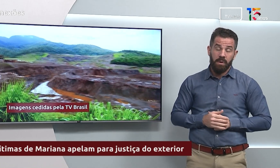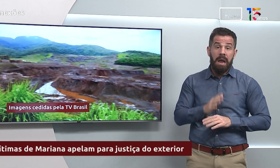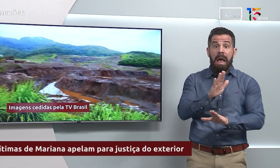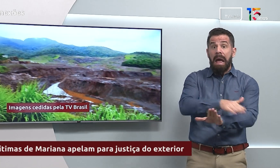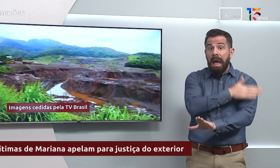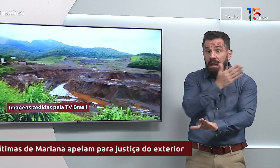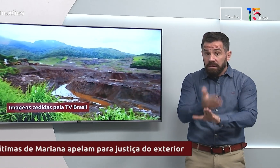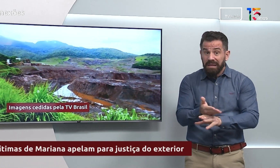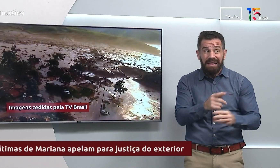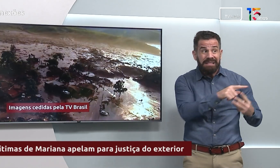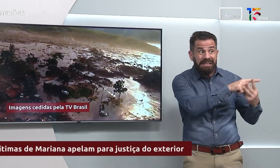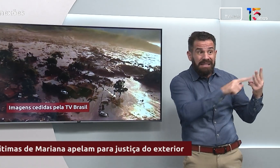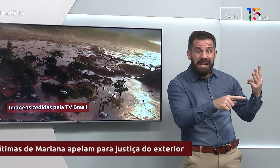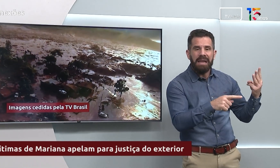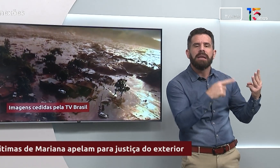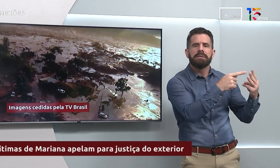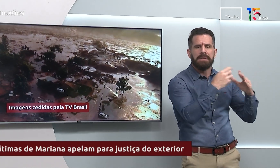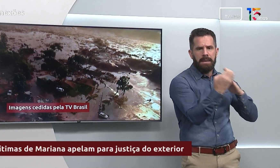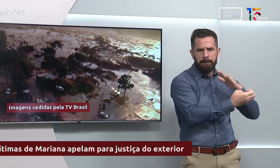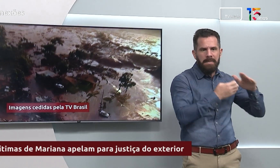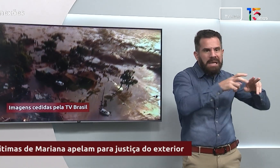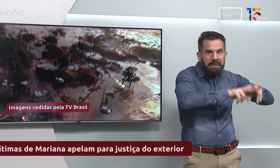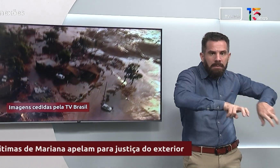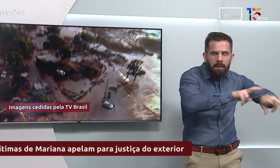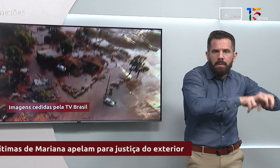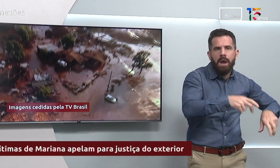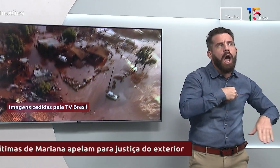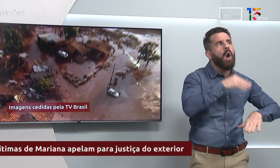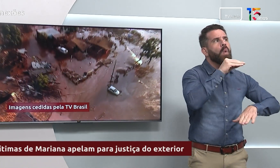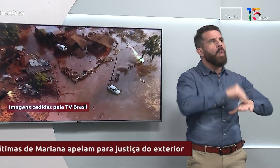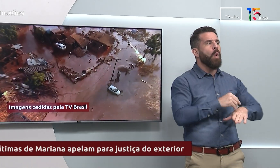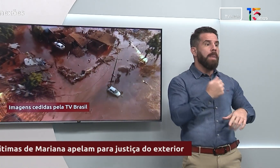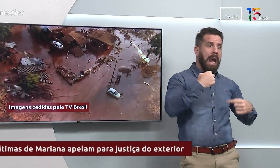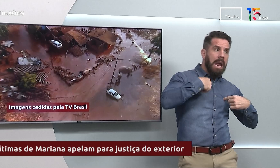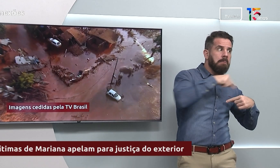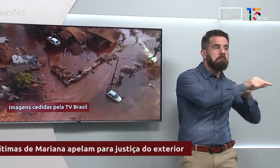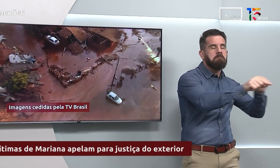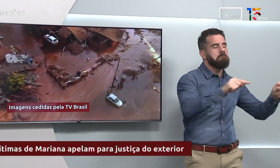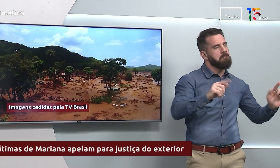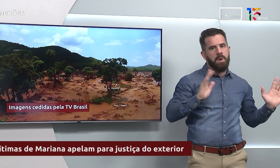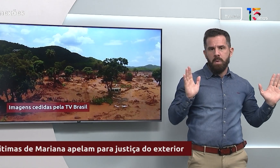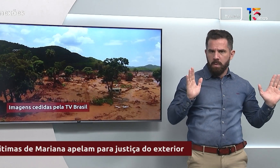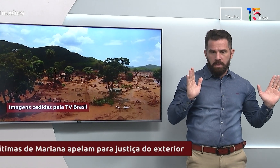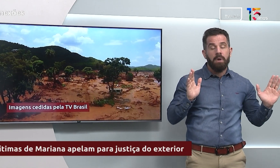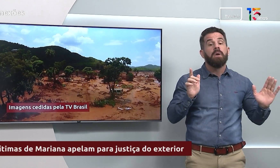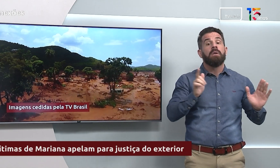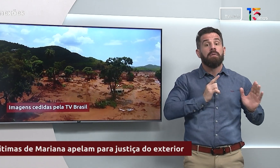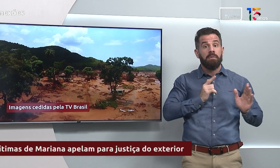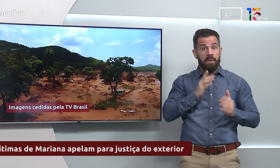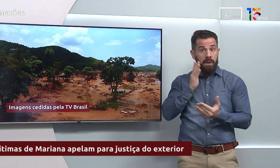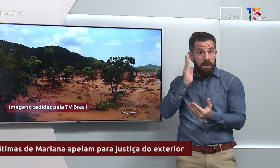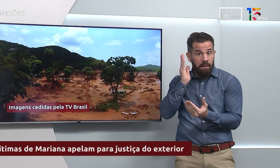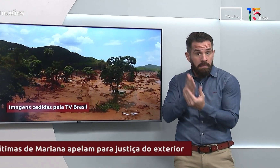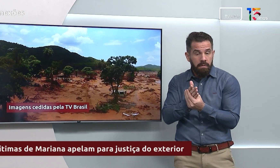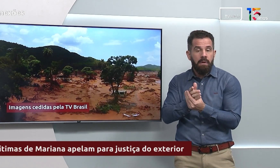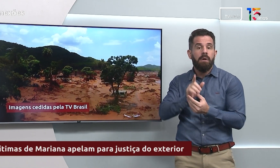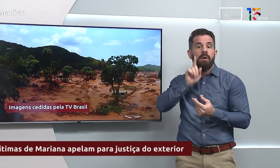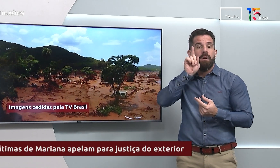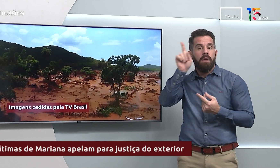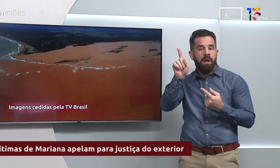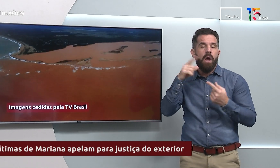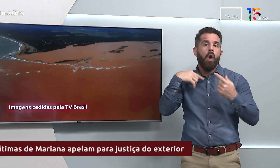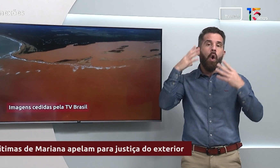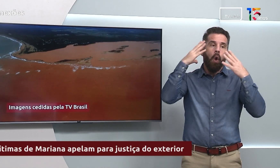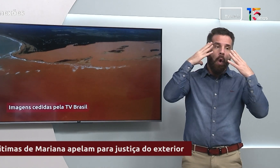das 3 mineradoras assumiu a culpa pelo desastre. As vítimas conseguiram levar o caso para 2 países diferentes, Holanda e